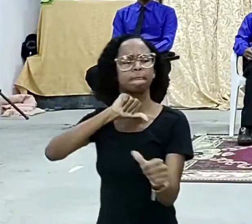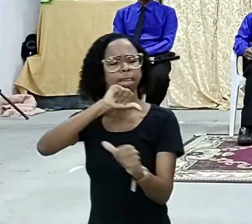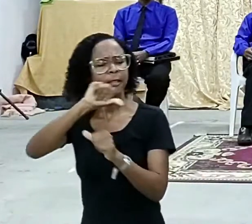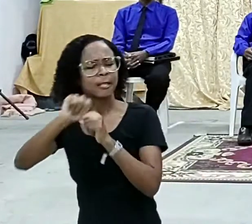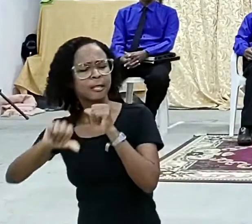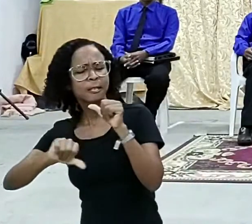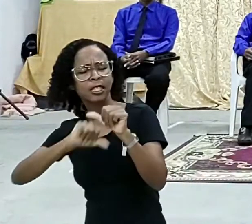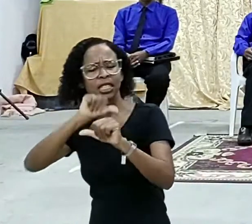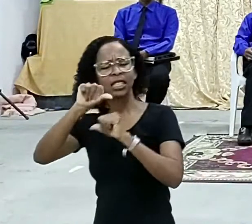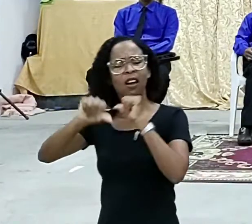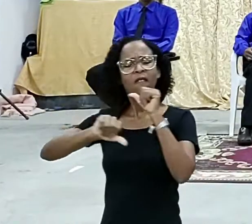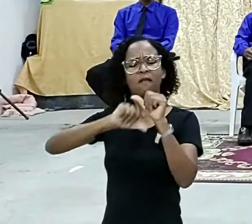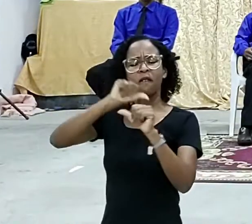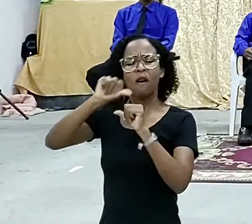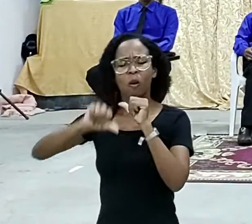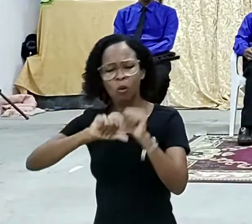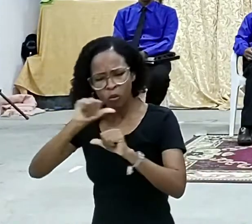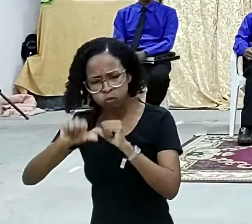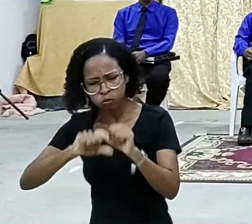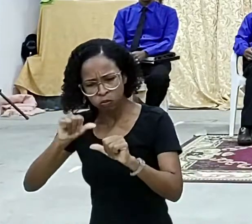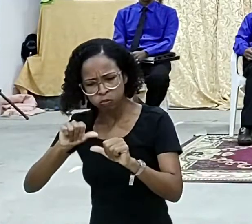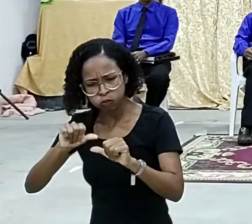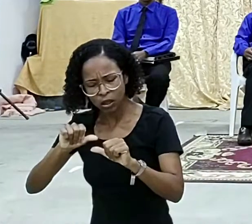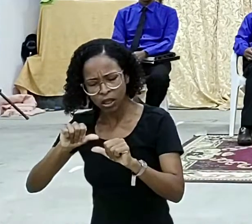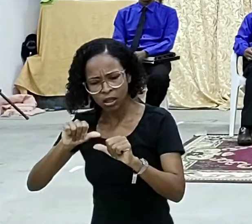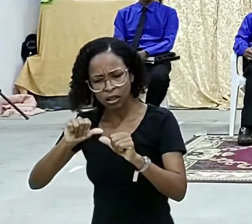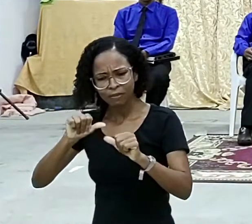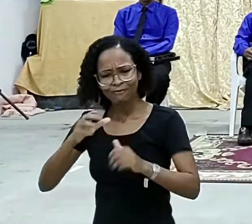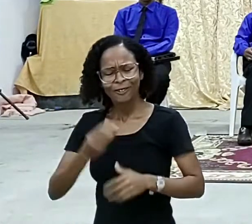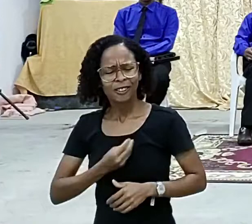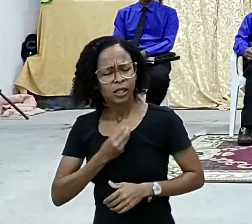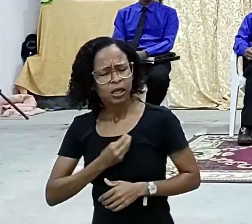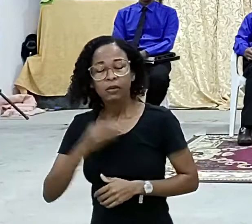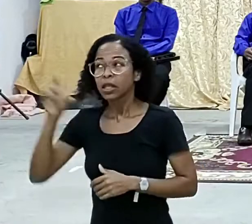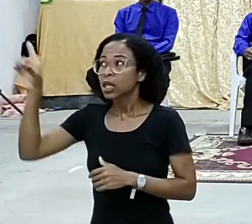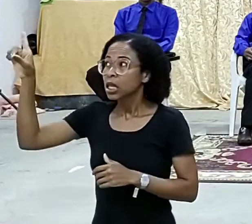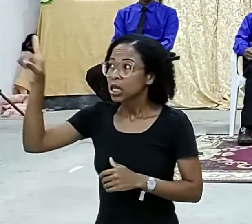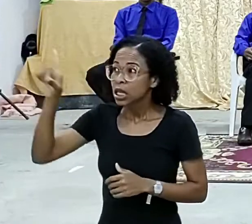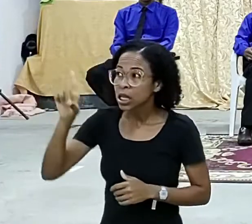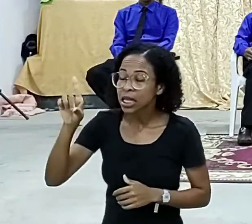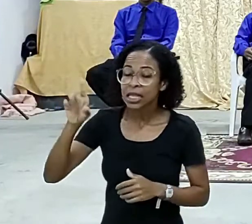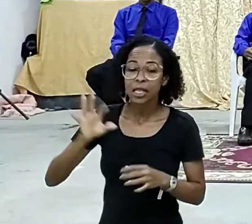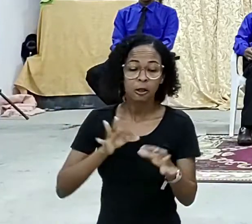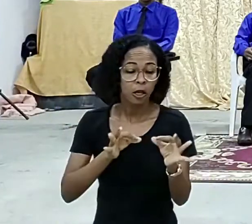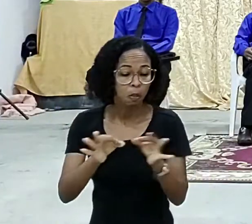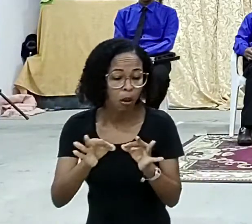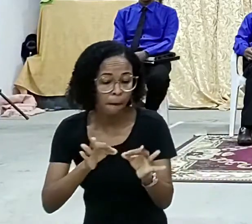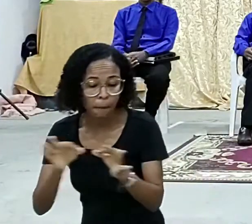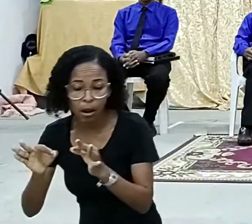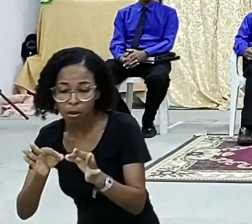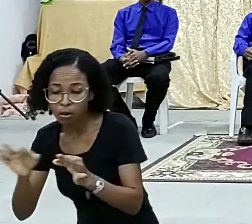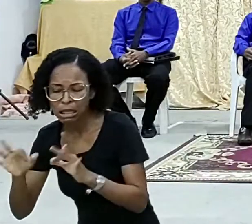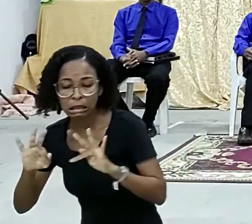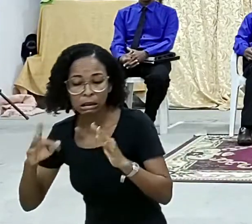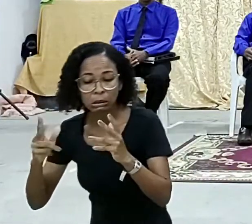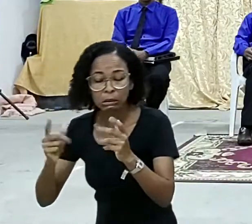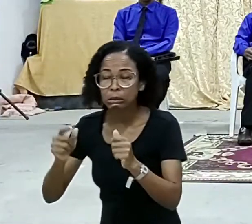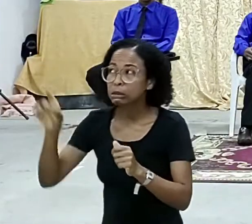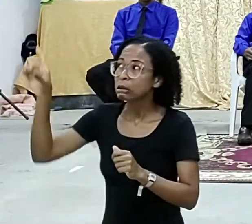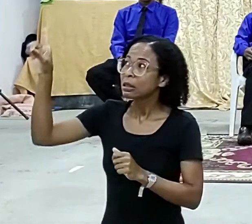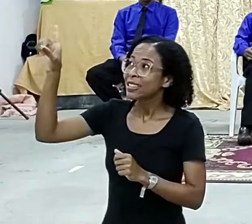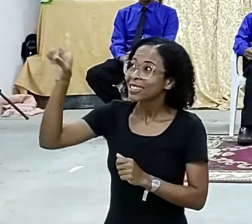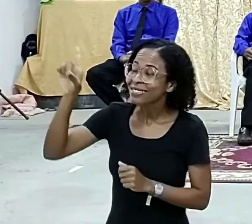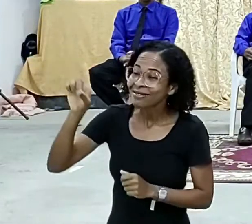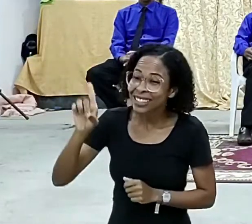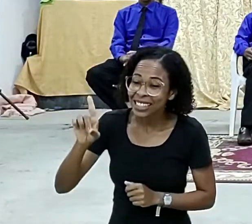restitui novamente as coisas, ele traz para o lugar. Deus